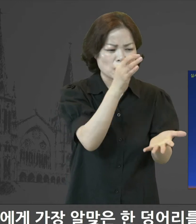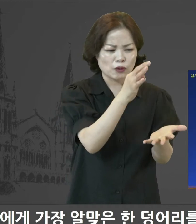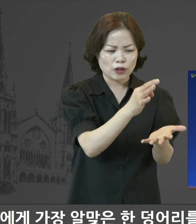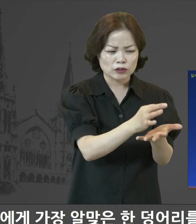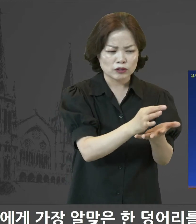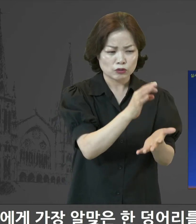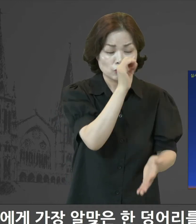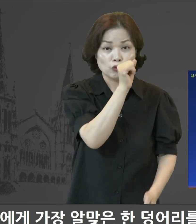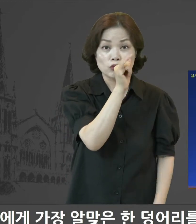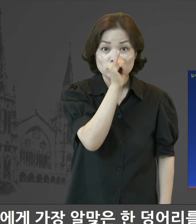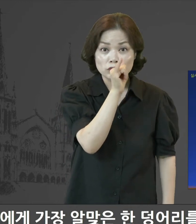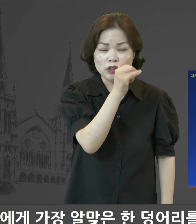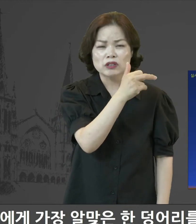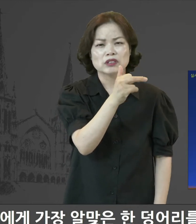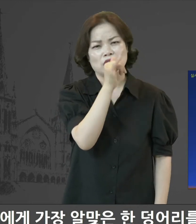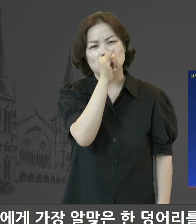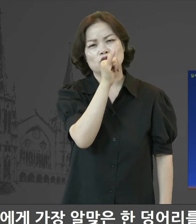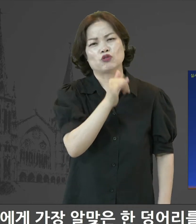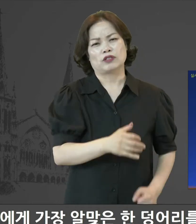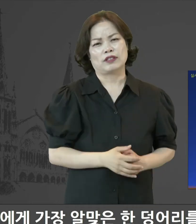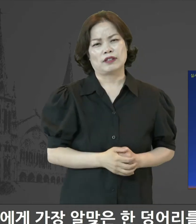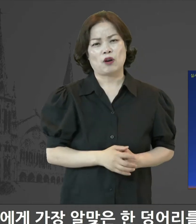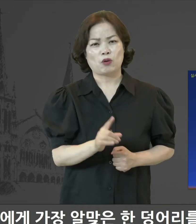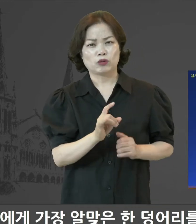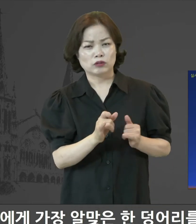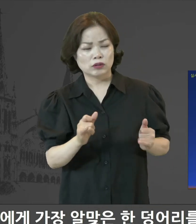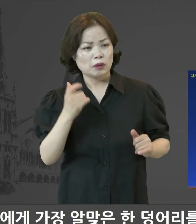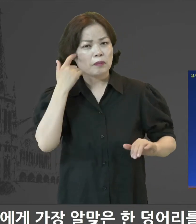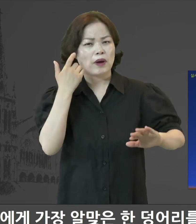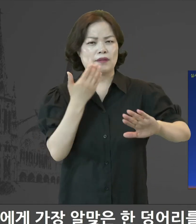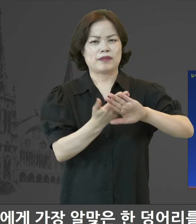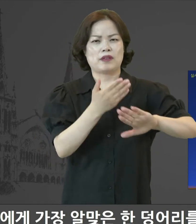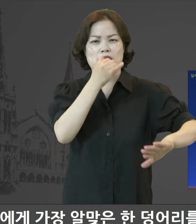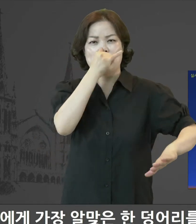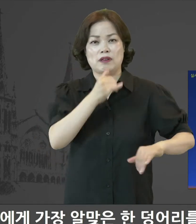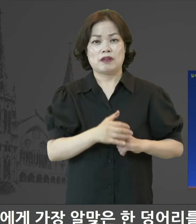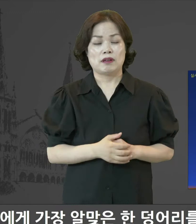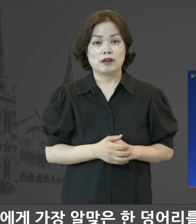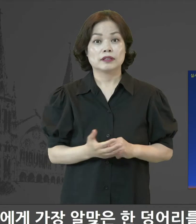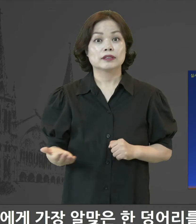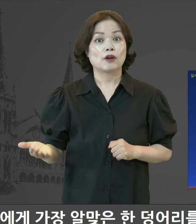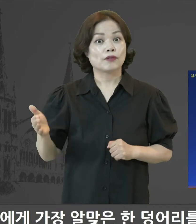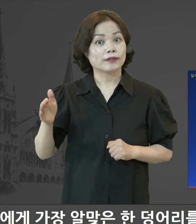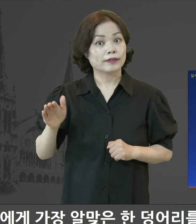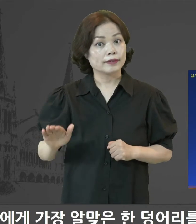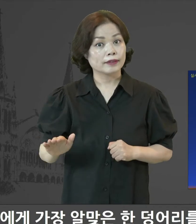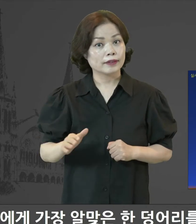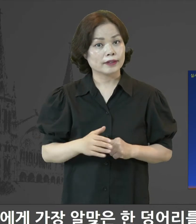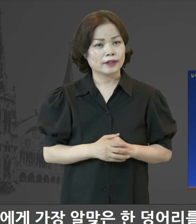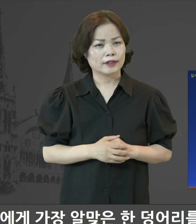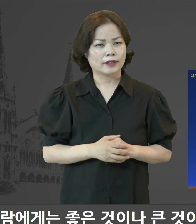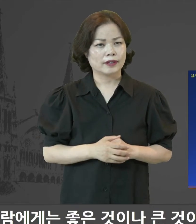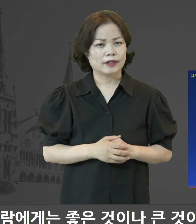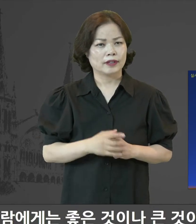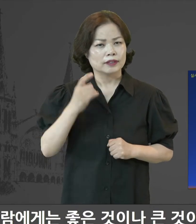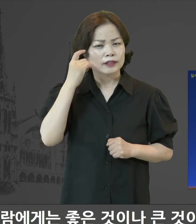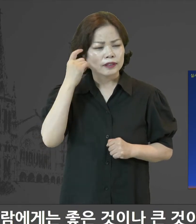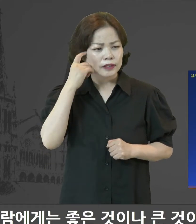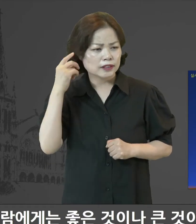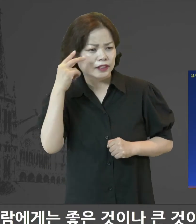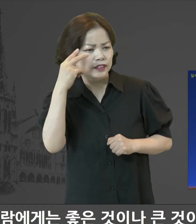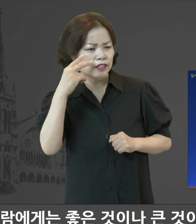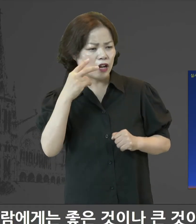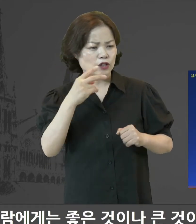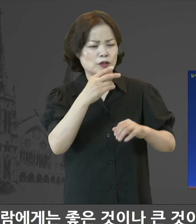수 있어요. 조금 더 큰 것 갈 수 있습니다. 어떤 사람은 반대가 될 수도 있습니다. 그런데 시각을 바꾸라는 겁니다.